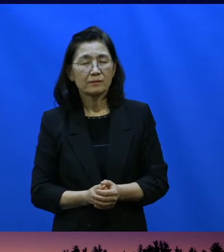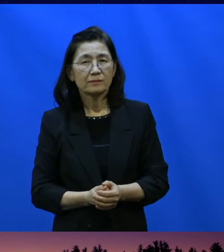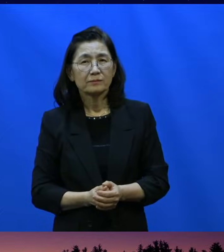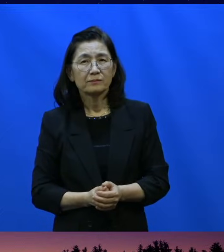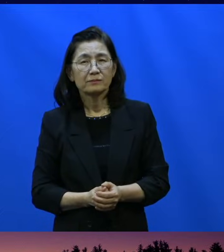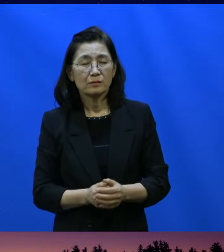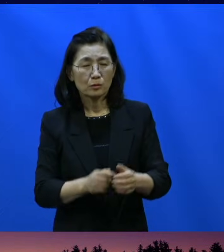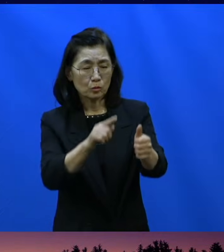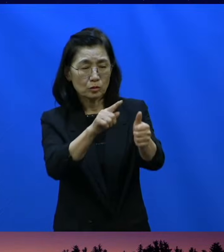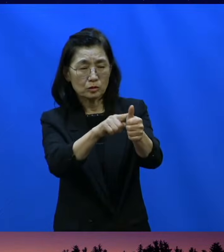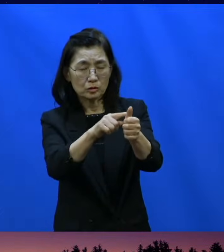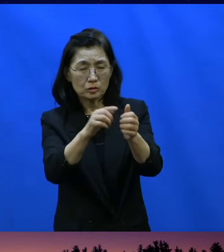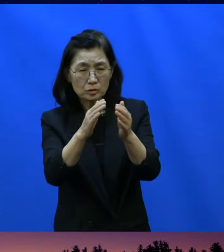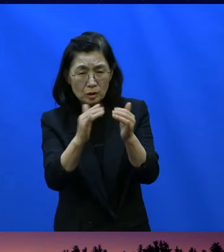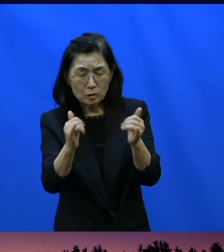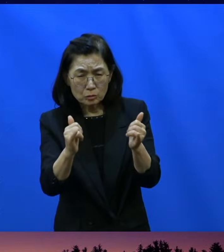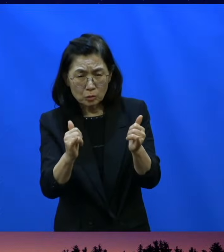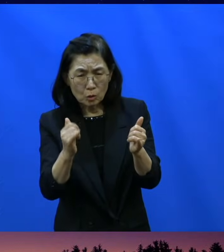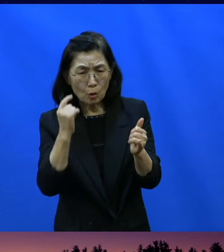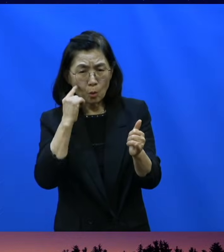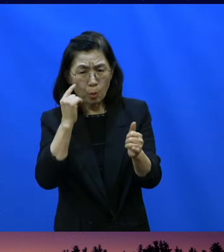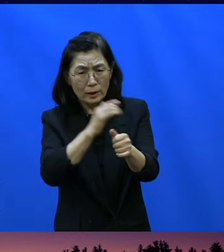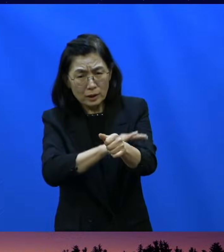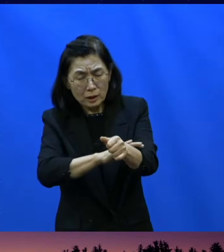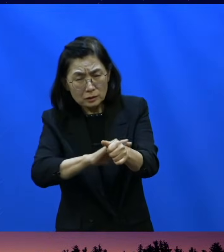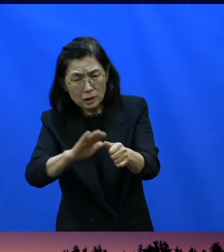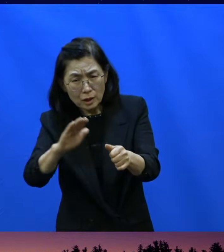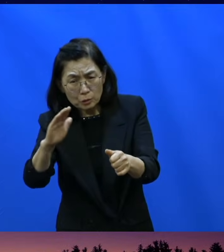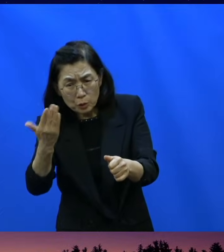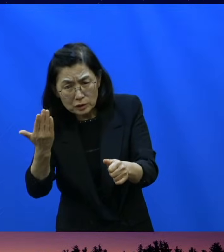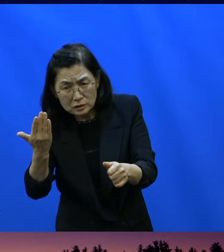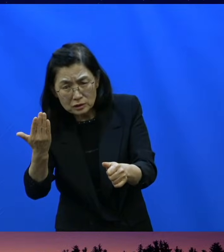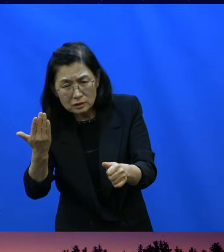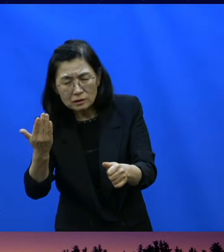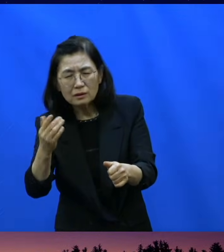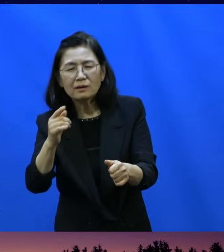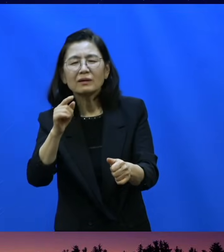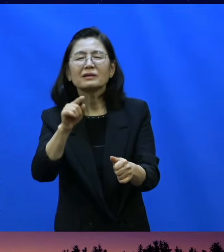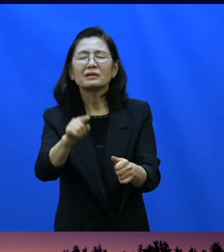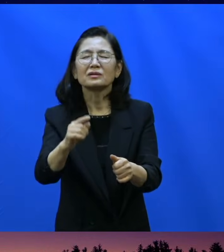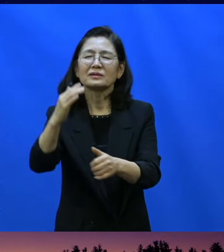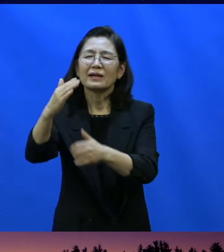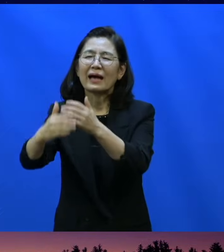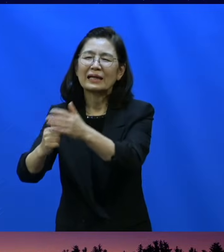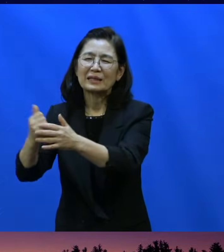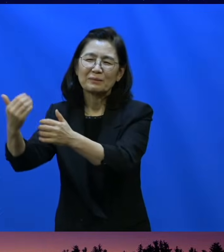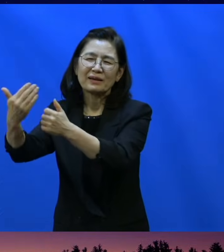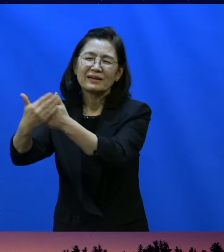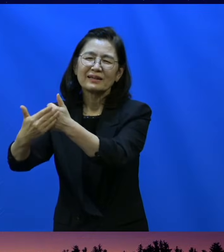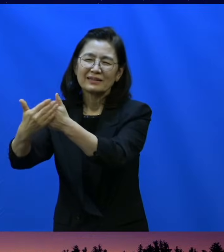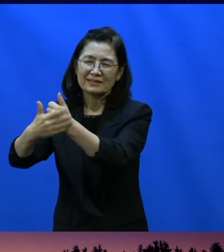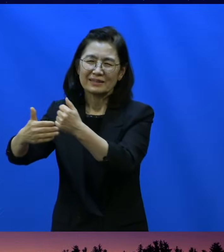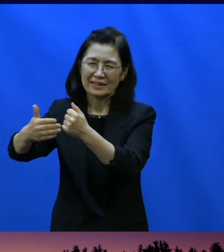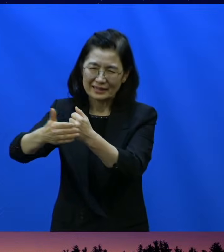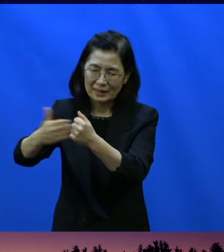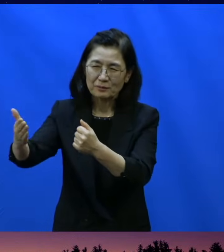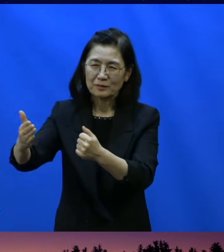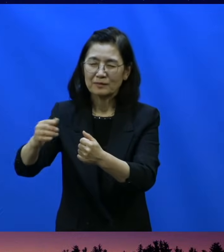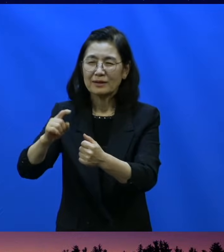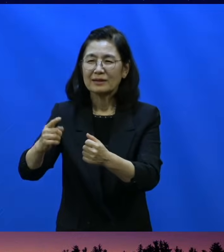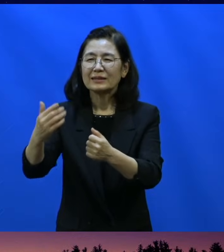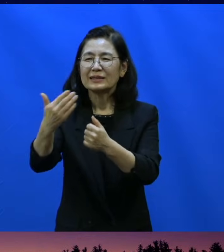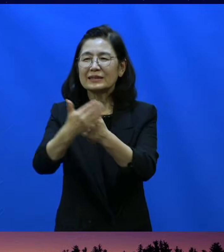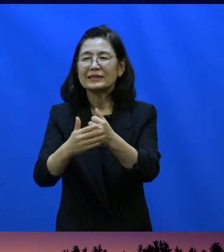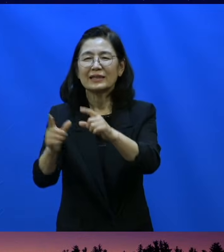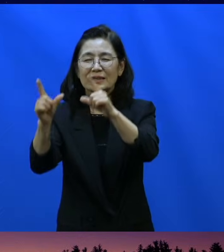일어나지? 하나님의 은혜로만 설명할 수밖에 없는 인생, 여러분들의 삶이 되시기를 주의 이름으로